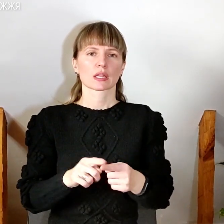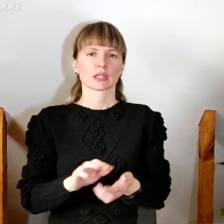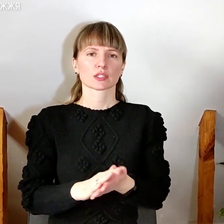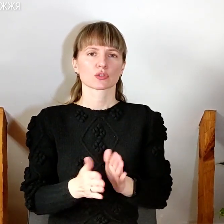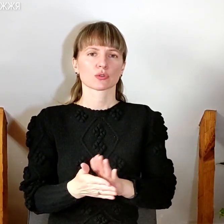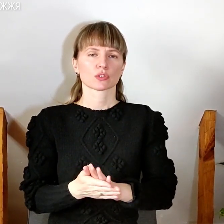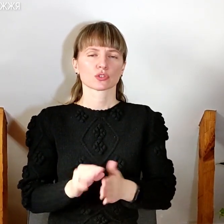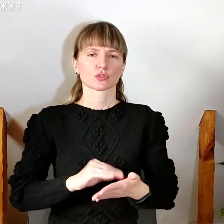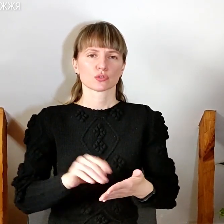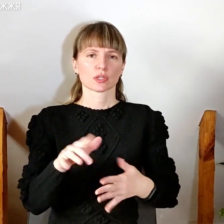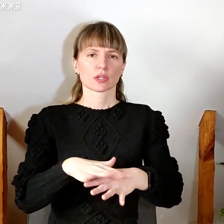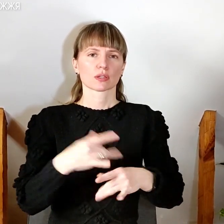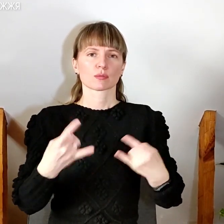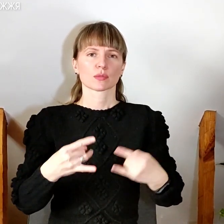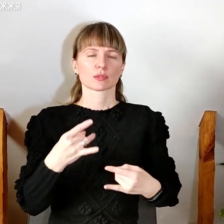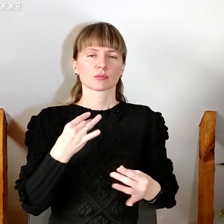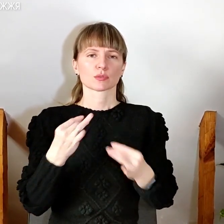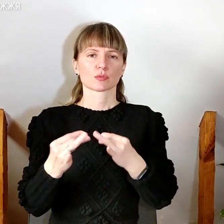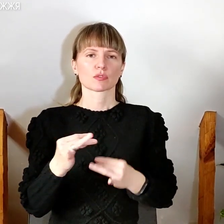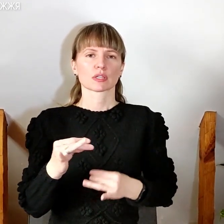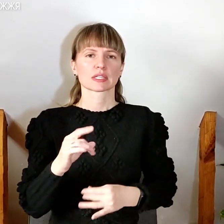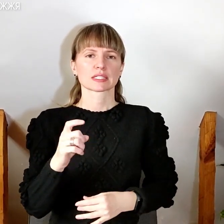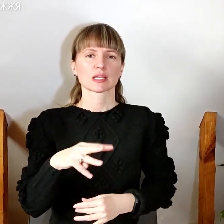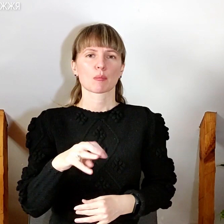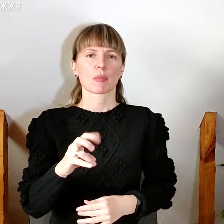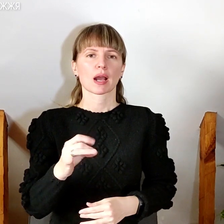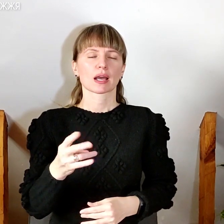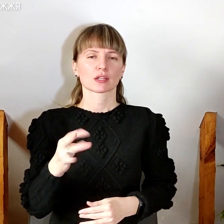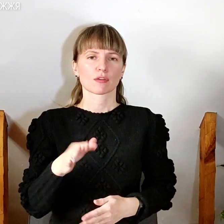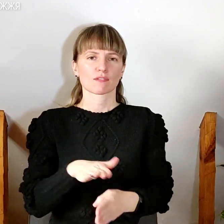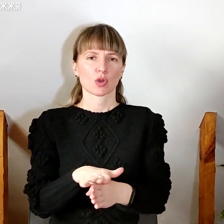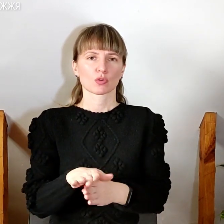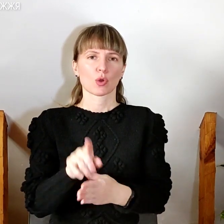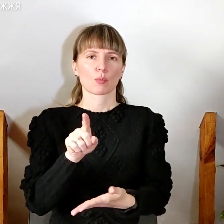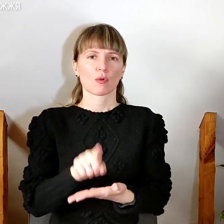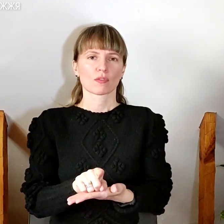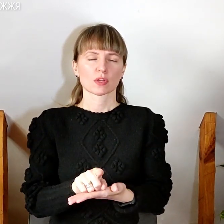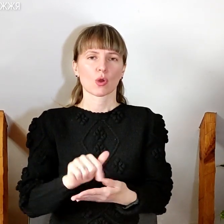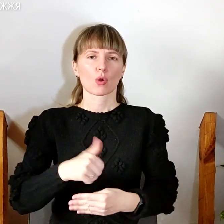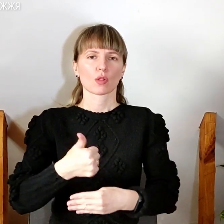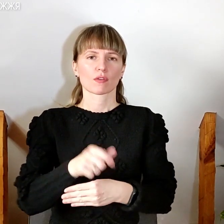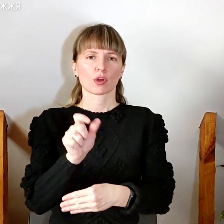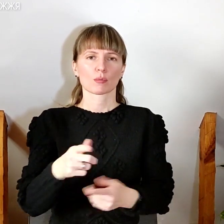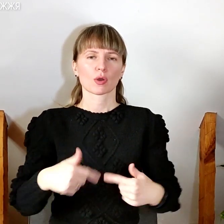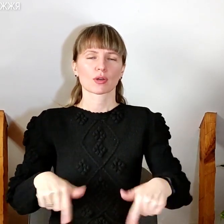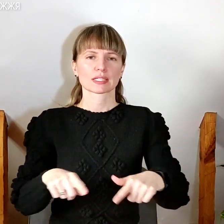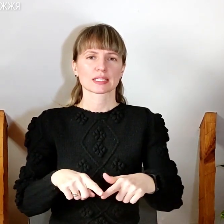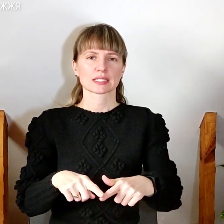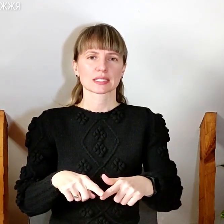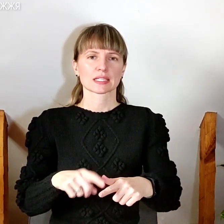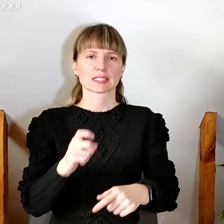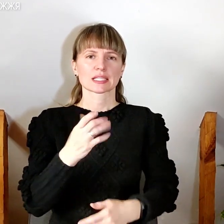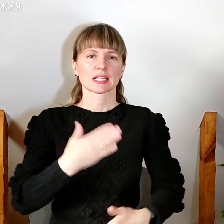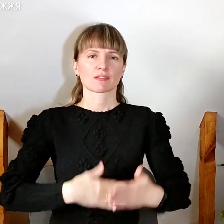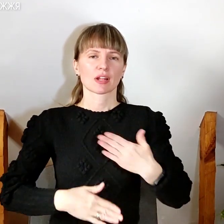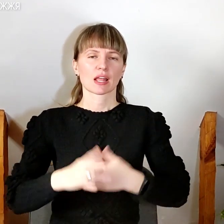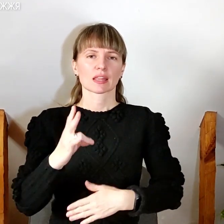ситуації журналісти Суспільного поспілкувалися з Сергієм Макаренко, виконувачем обов'язків голови громадської організації осіб з інвалідністю «Надія на життя»,